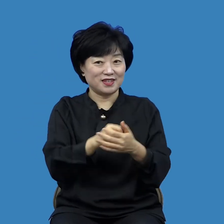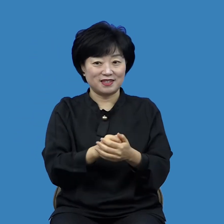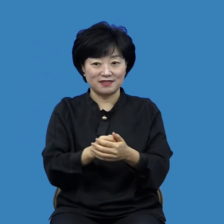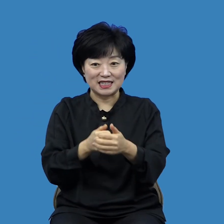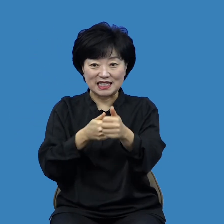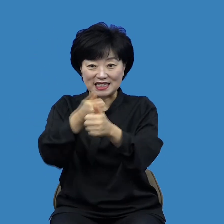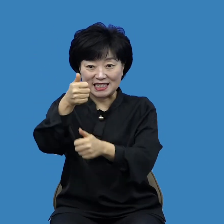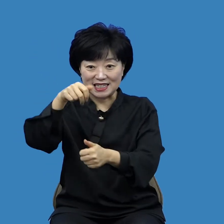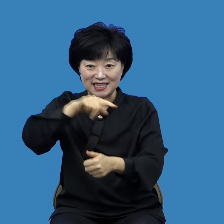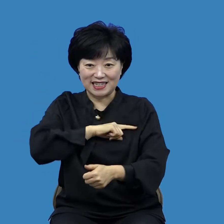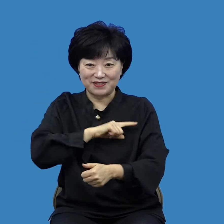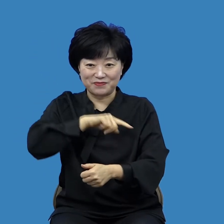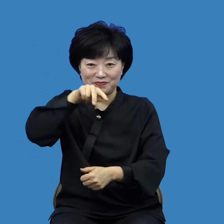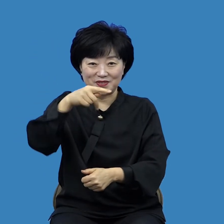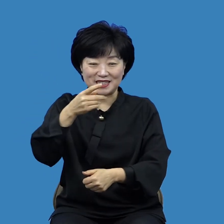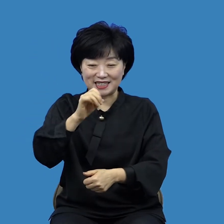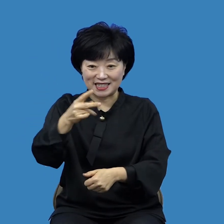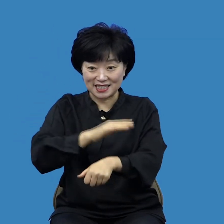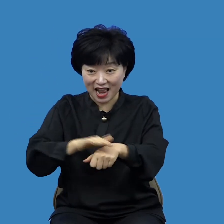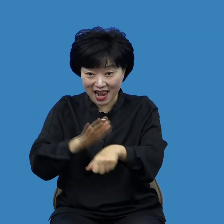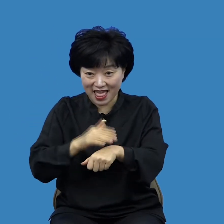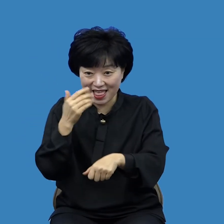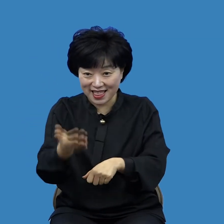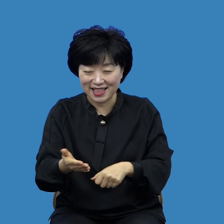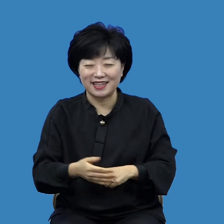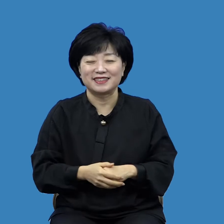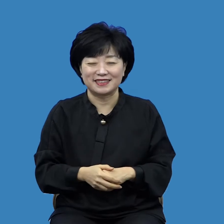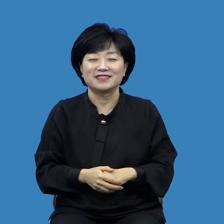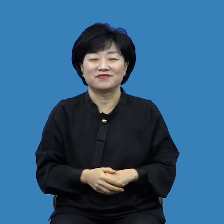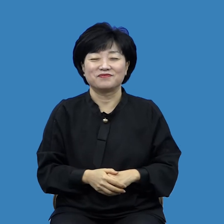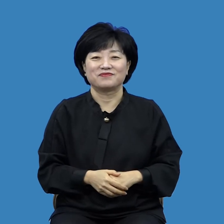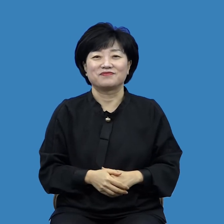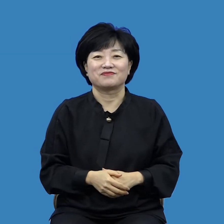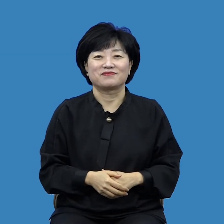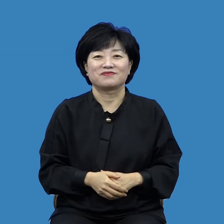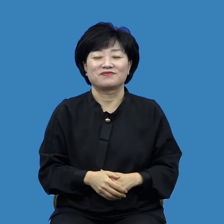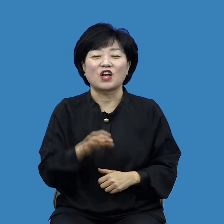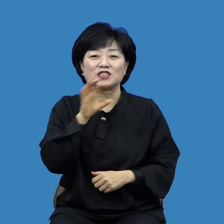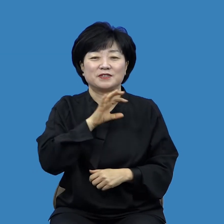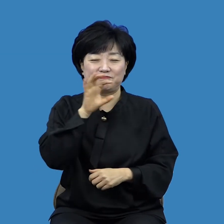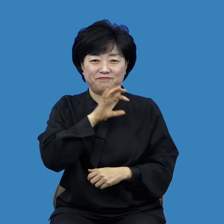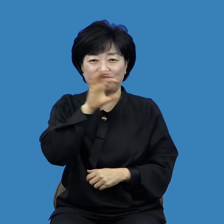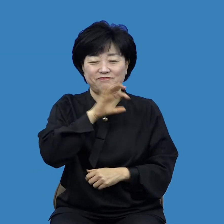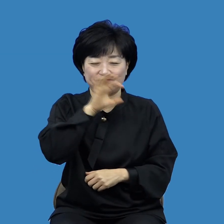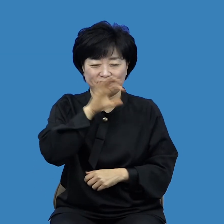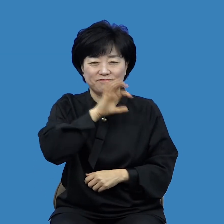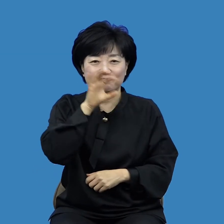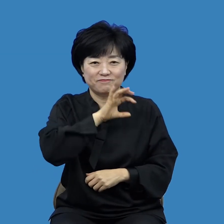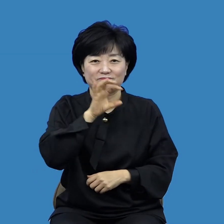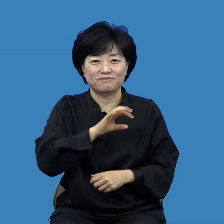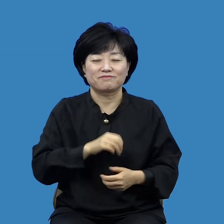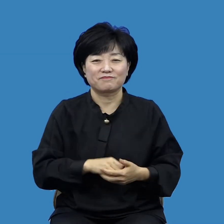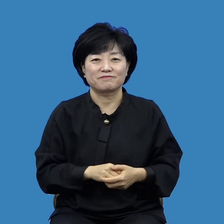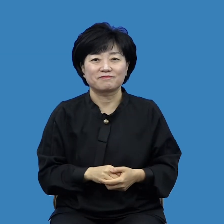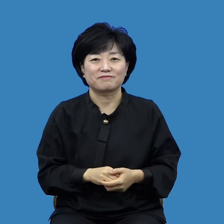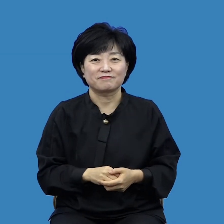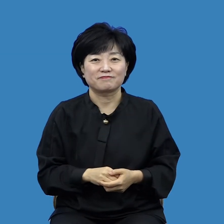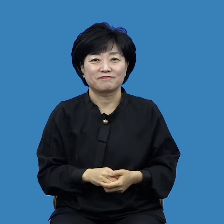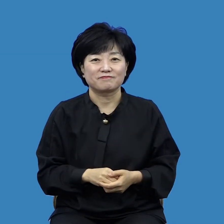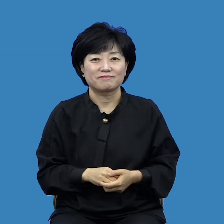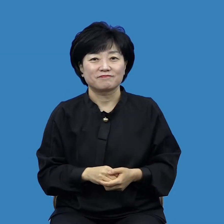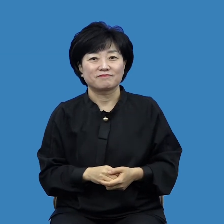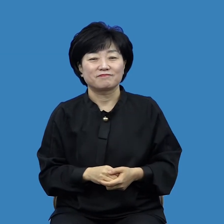있어? 그래요. 예. 자, 이게 연습하는 거야. 자, 그렇다면 부모님은 어떻게